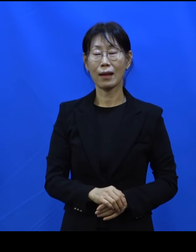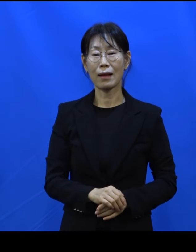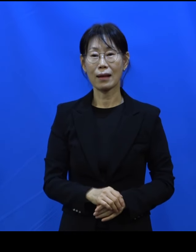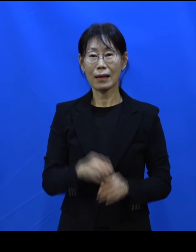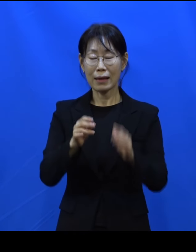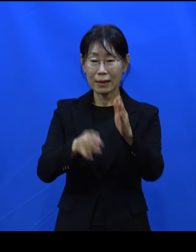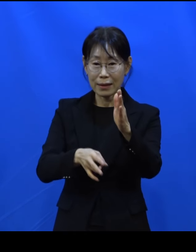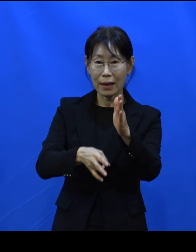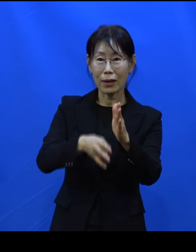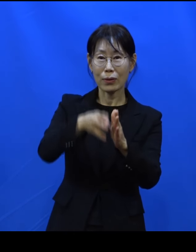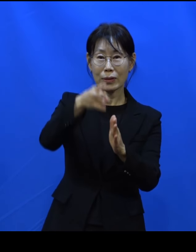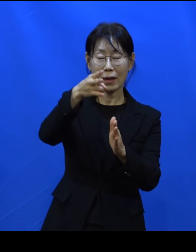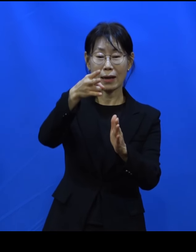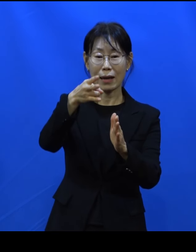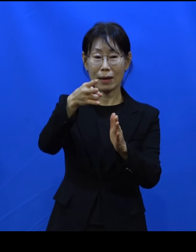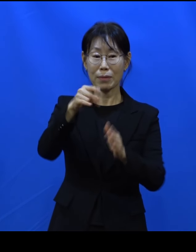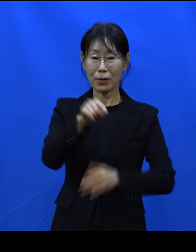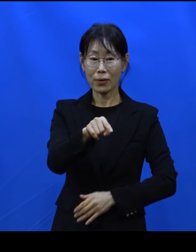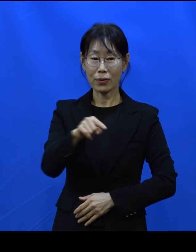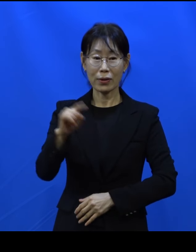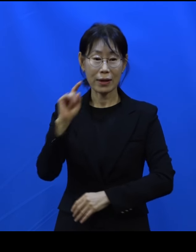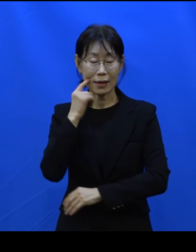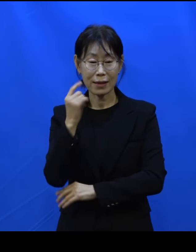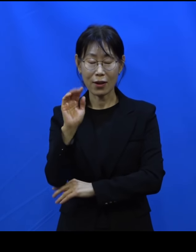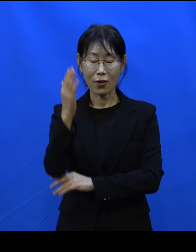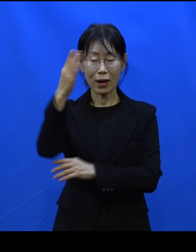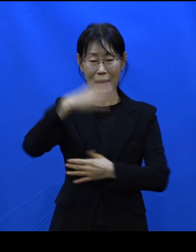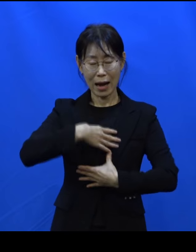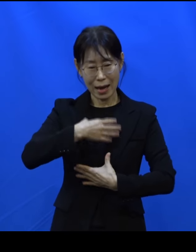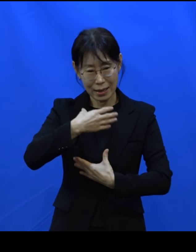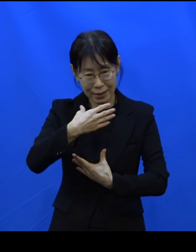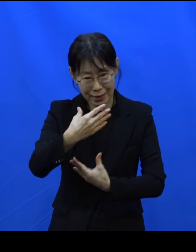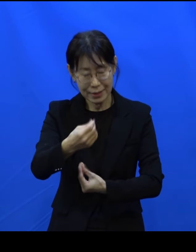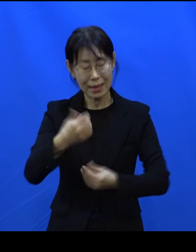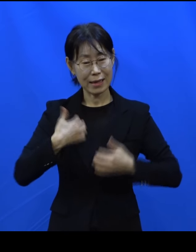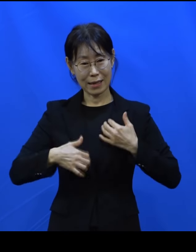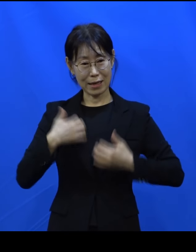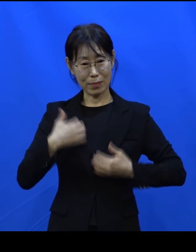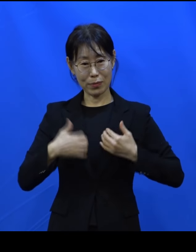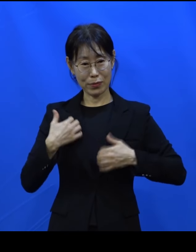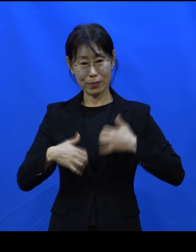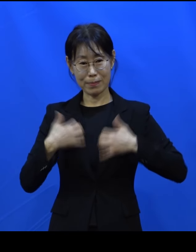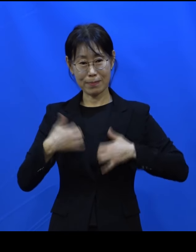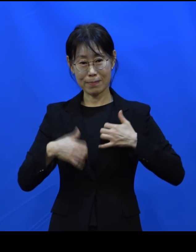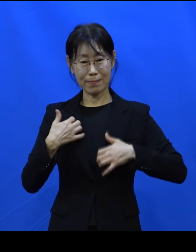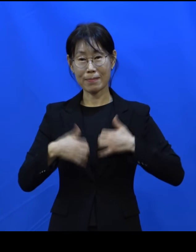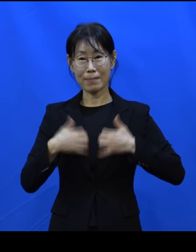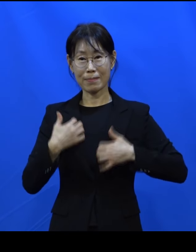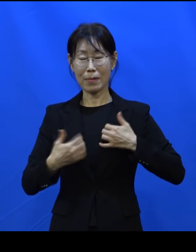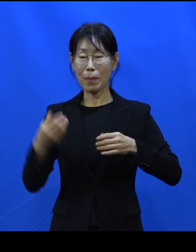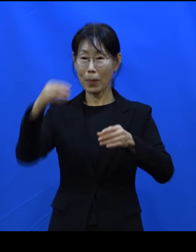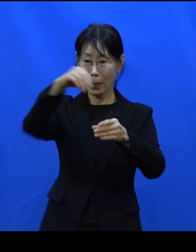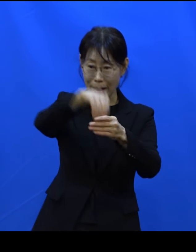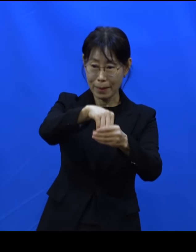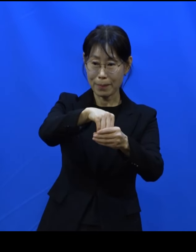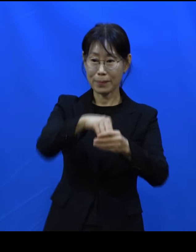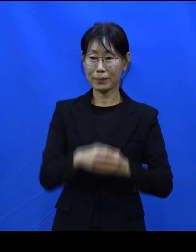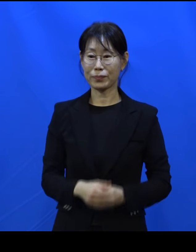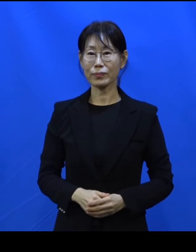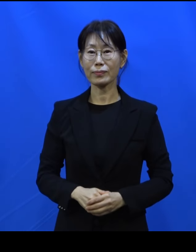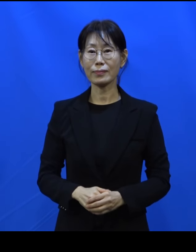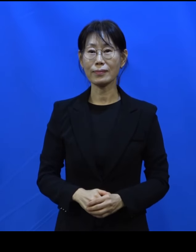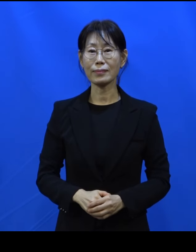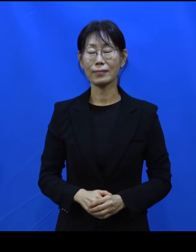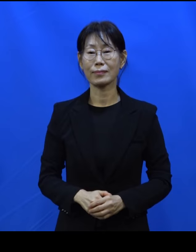영광, 또 기쁨, 안식 이런 것들을 다 의미합니다. 예루살렘. 자, 이